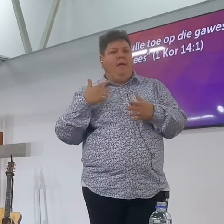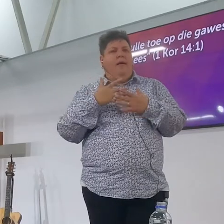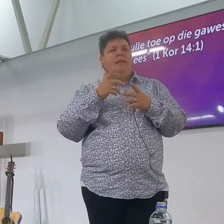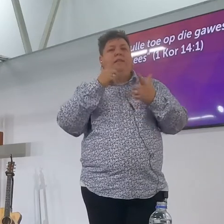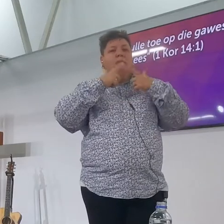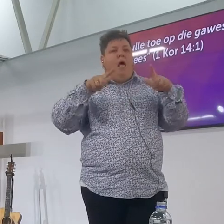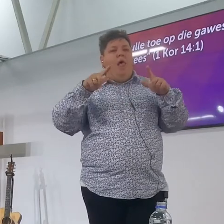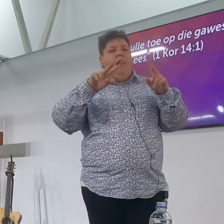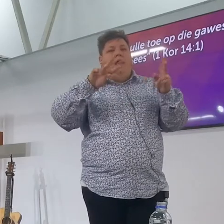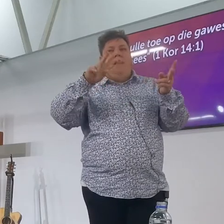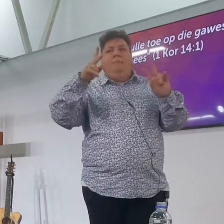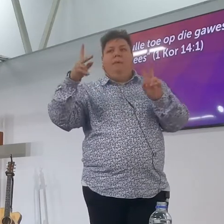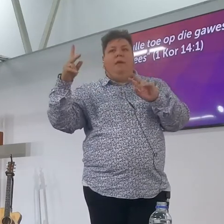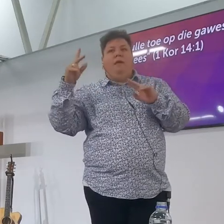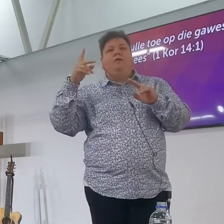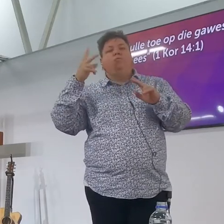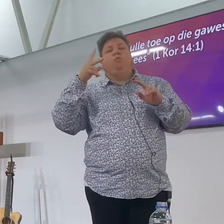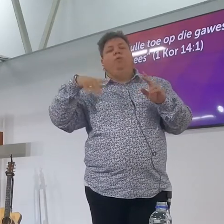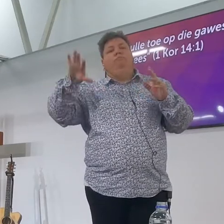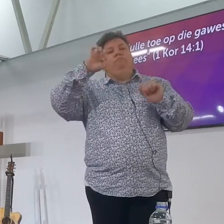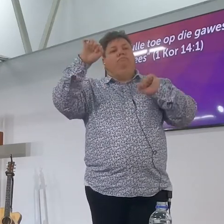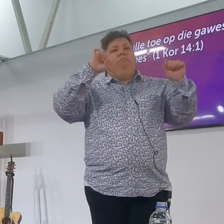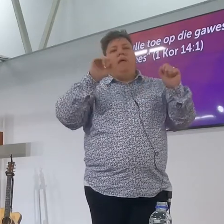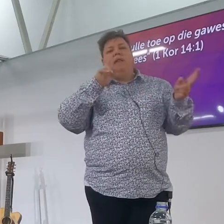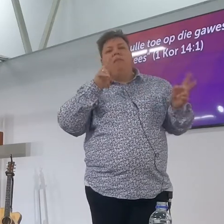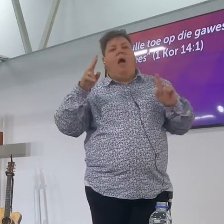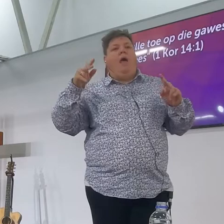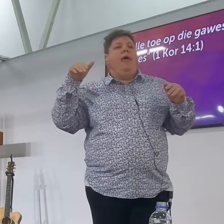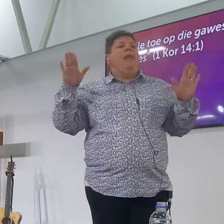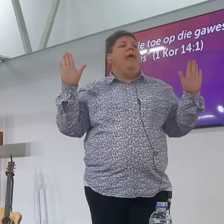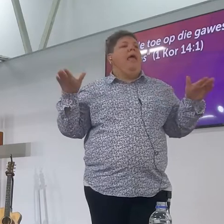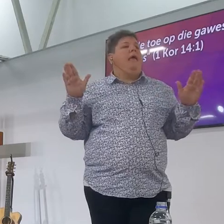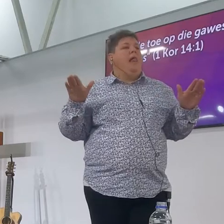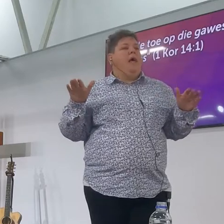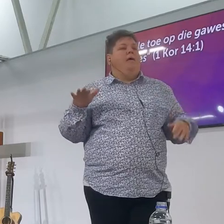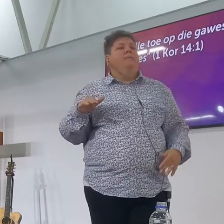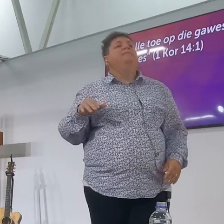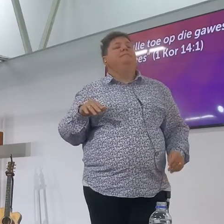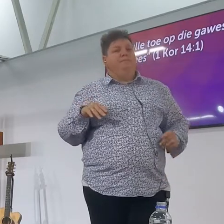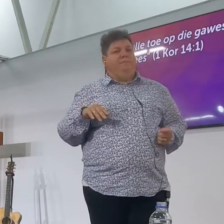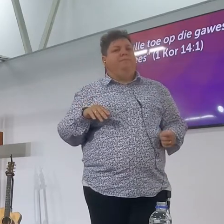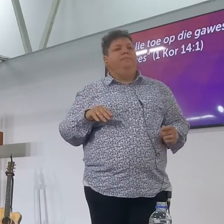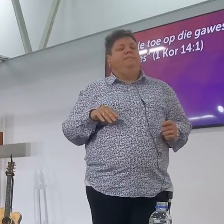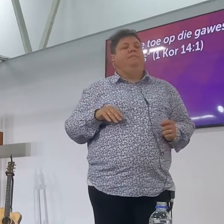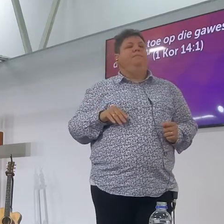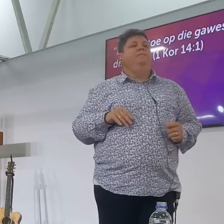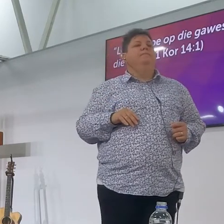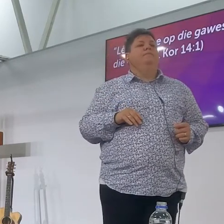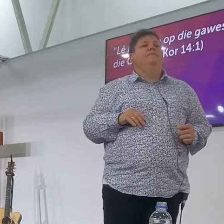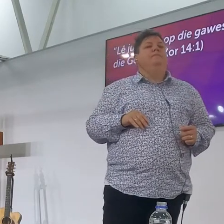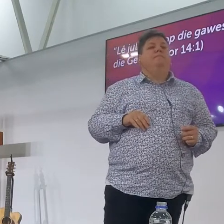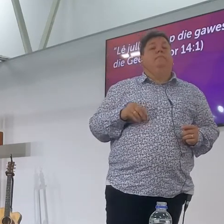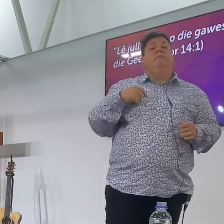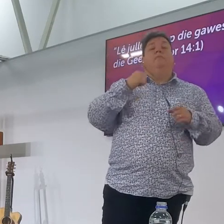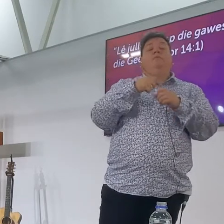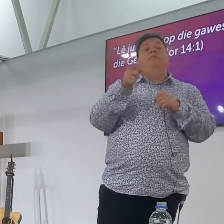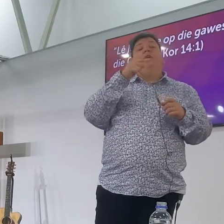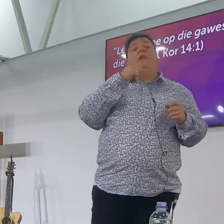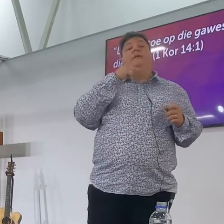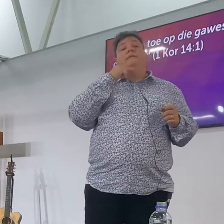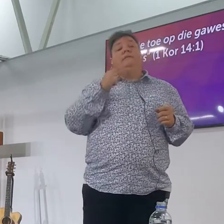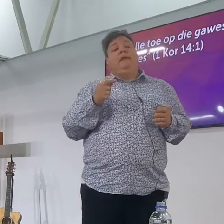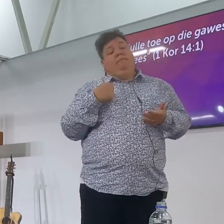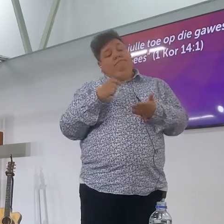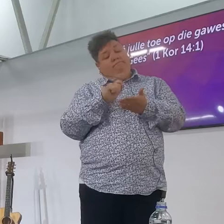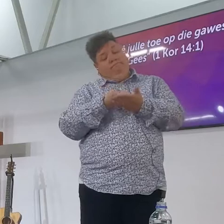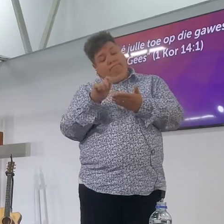net hier begin in tale praat nie. En dat ons die hele geestelike gawes afgeskryf. Maar ek moet vir julle sê, terwyl ek begin skryf het en